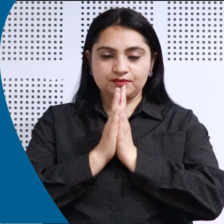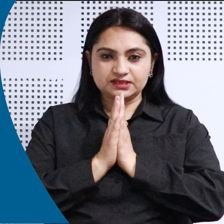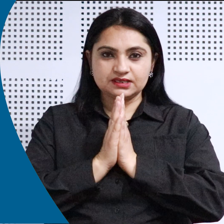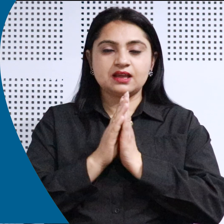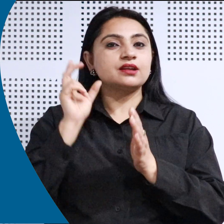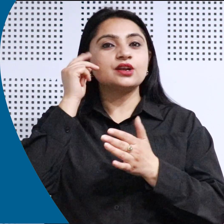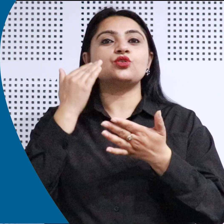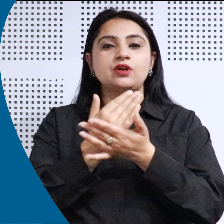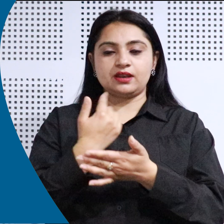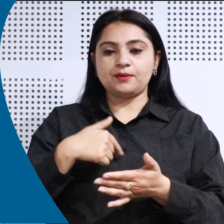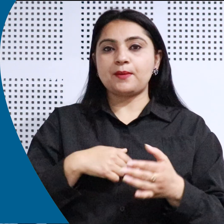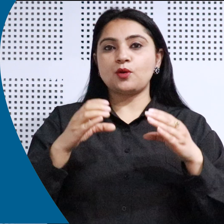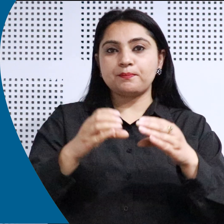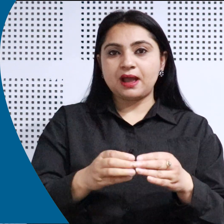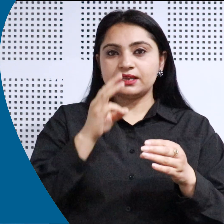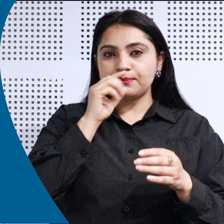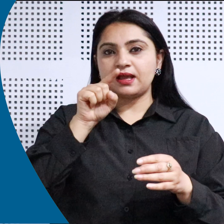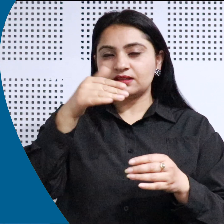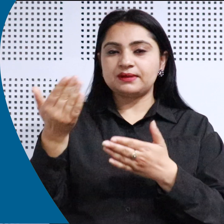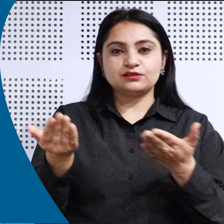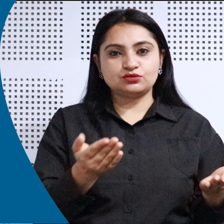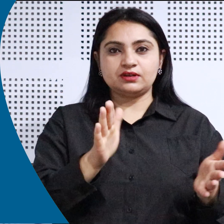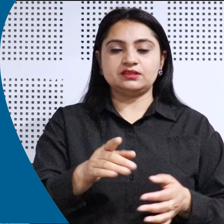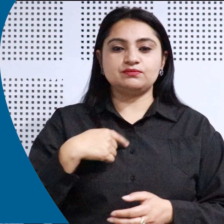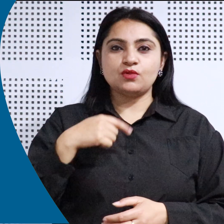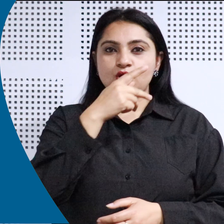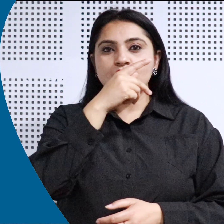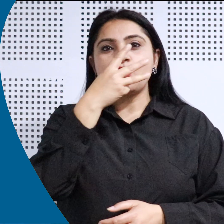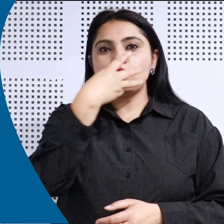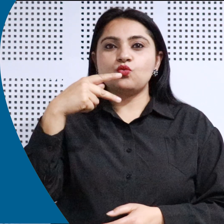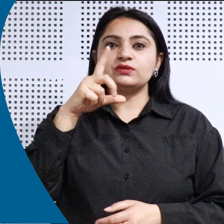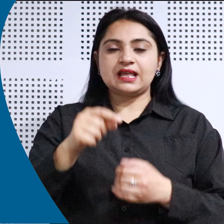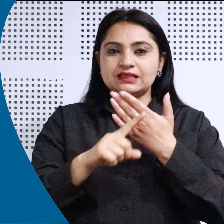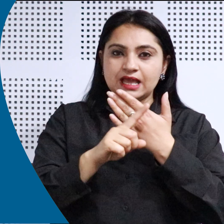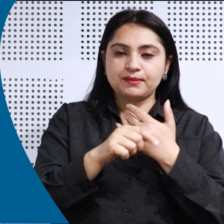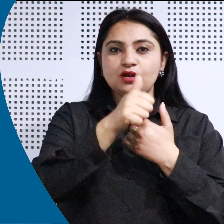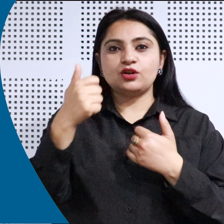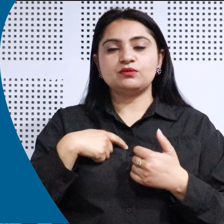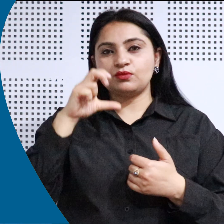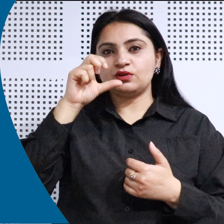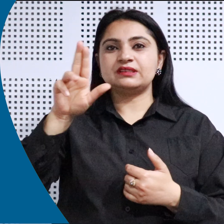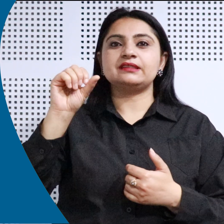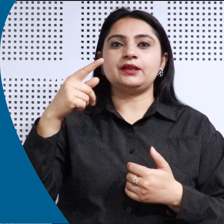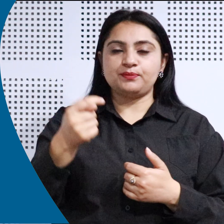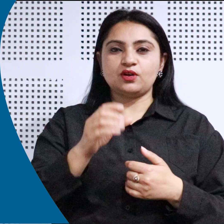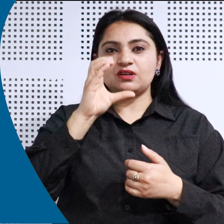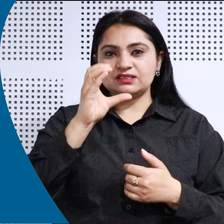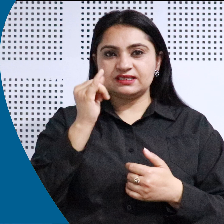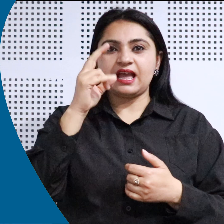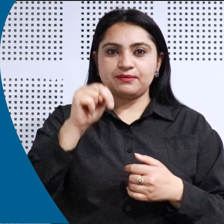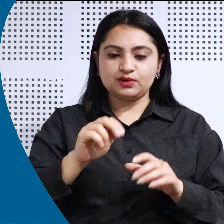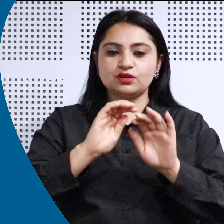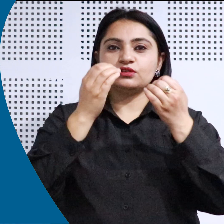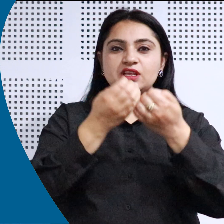नमस्कार, रेडियो कार्यक्रम हाम्रो पालिकामा तपाईलाई स्वागत छ। म उषा तामाङ अनि म दीपक आचार्य। CIN मार्फत